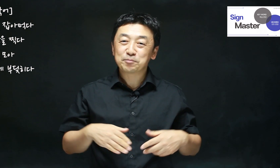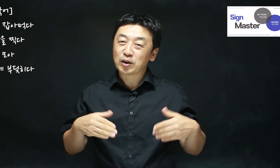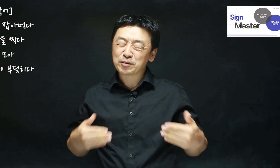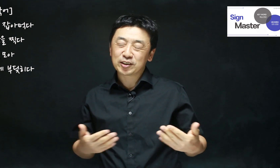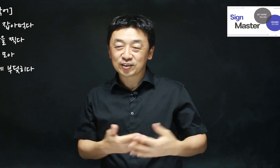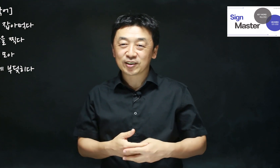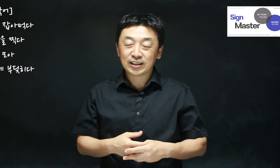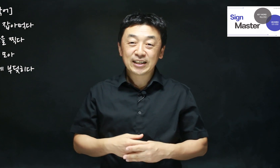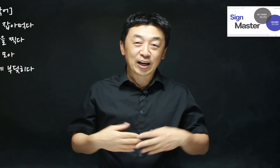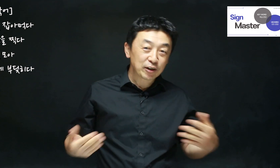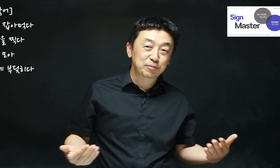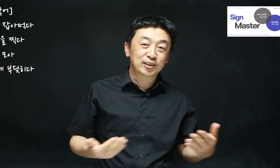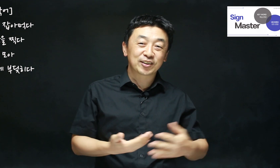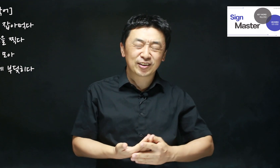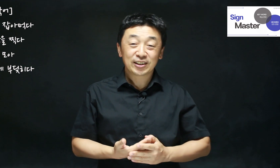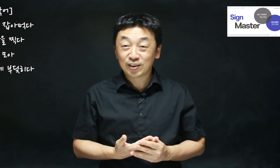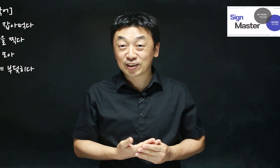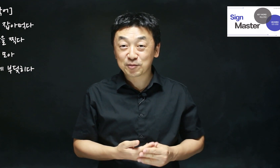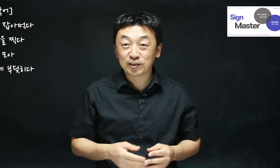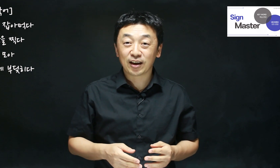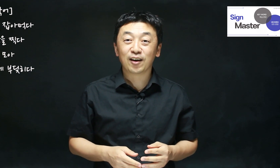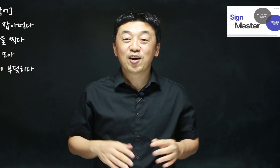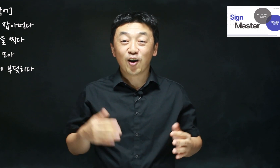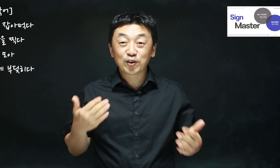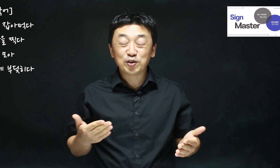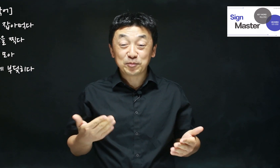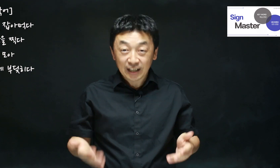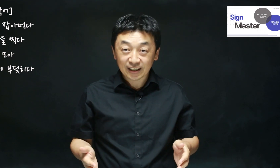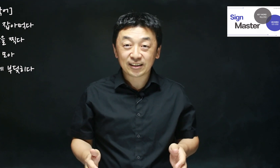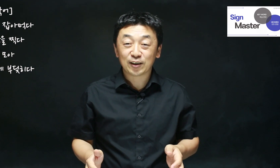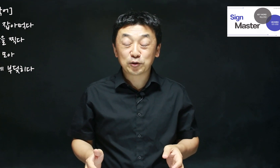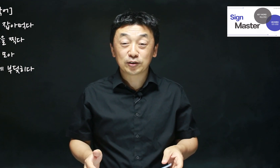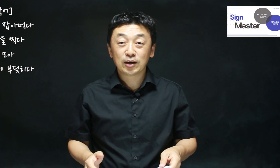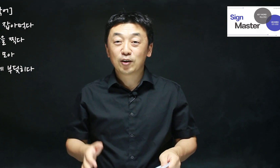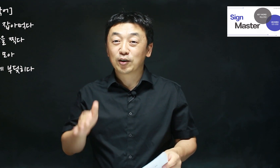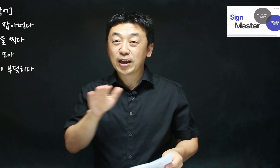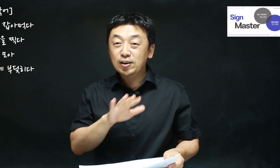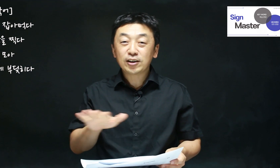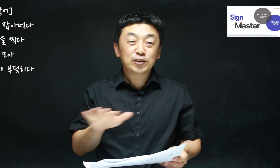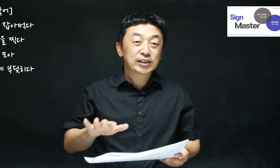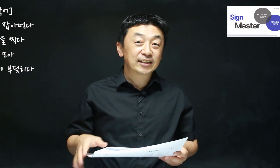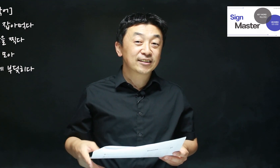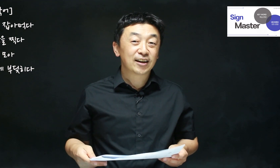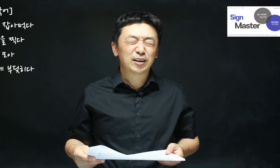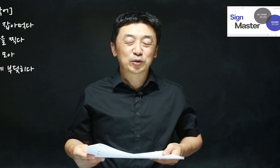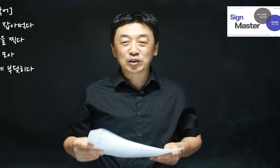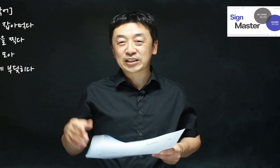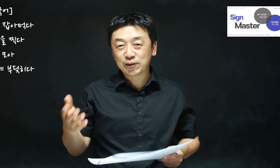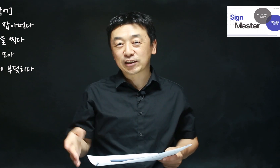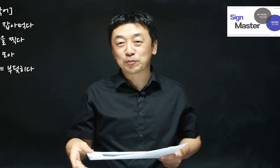벽에 부딪혔어. 난관에 부딪혔어. 이런 느낌은 어려움을 당했다 혹은 해결이 되지 않는다, 뭐 정체가 됐다, 뭐